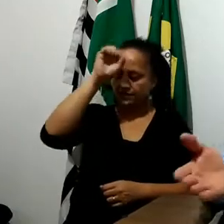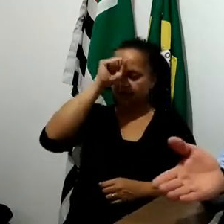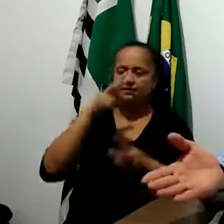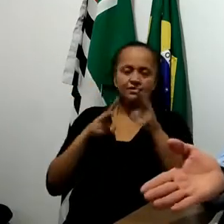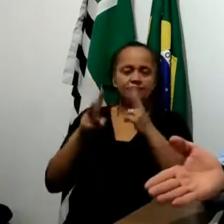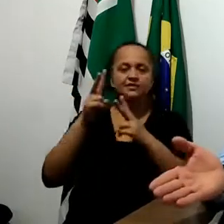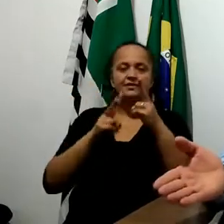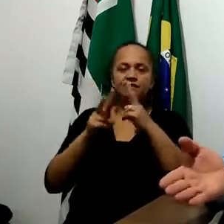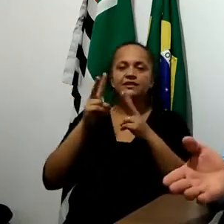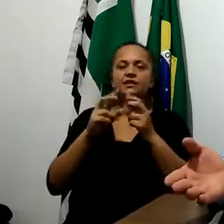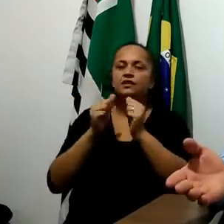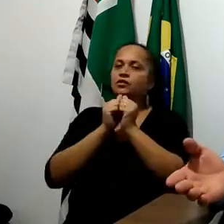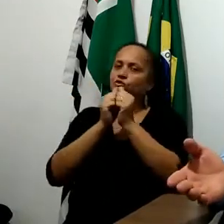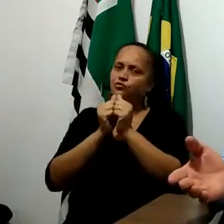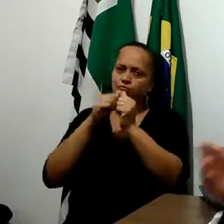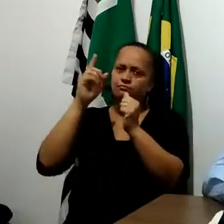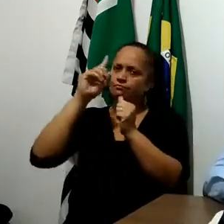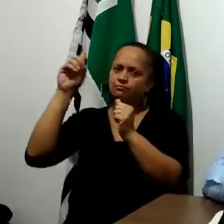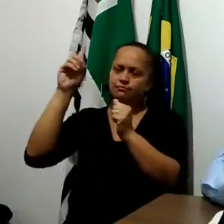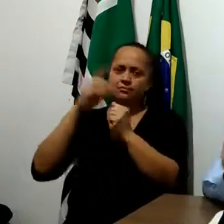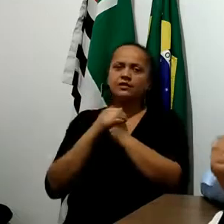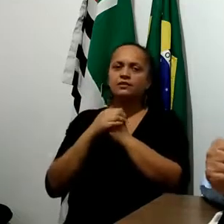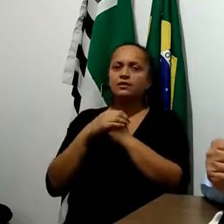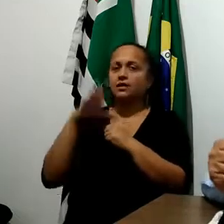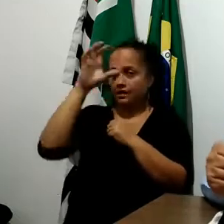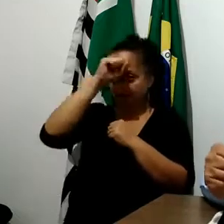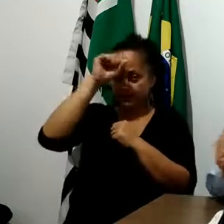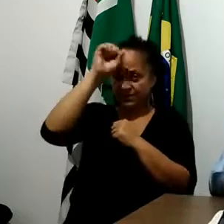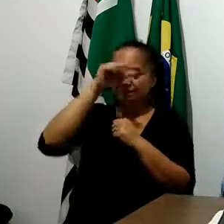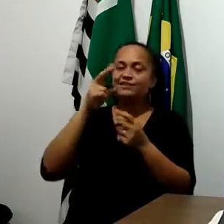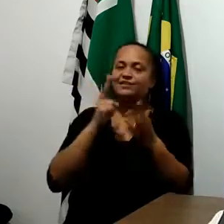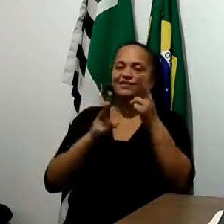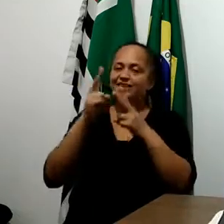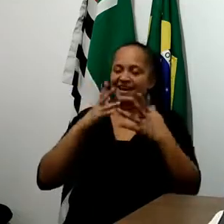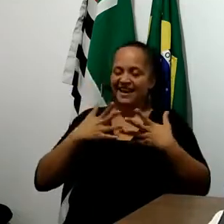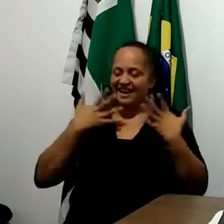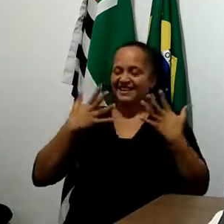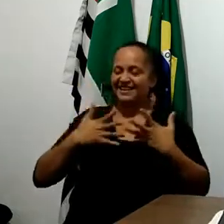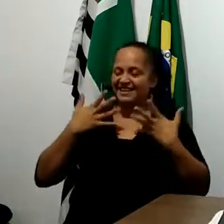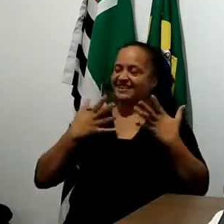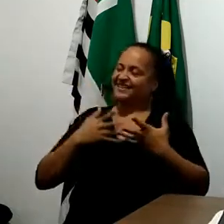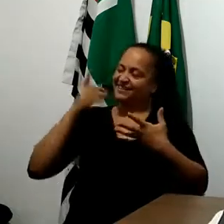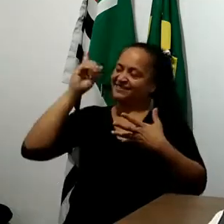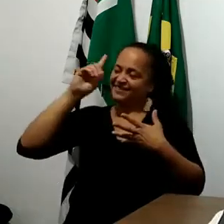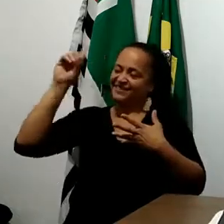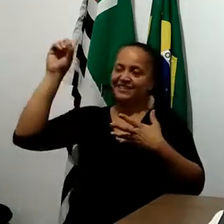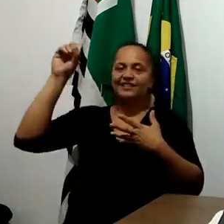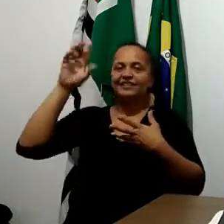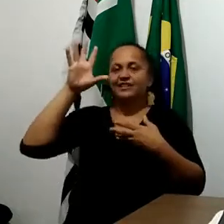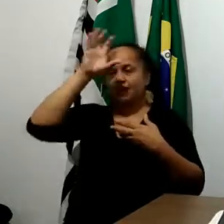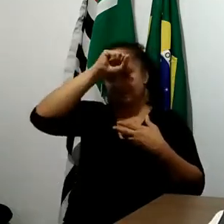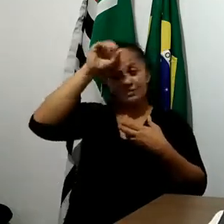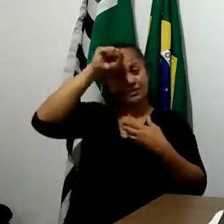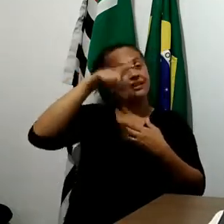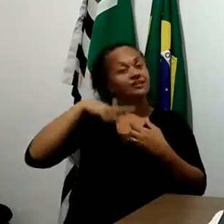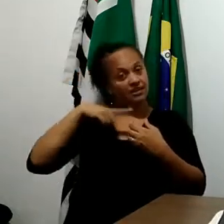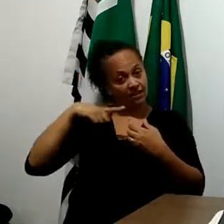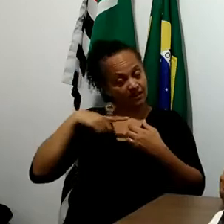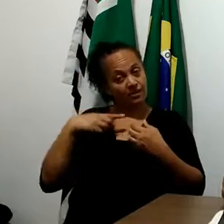qualquer situação. Ele aprendeu a estar contente. Ele aprendeu ter uma vida com Deus